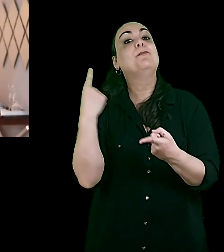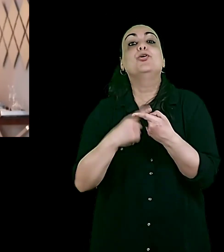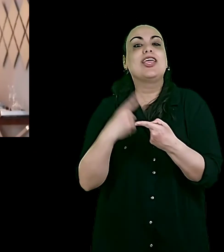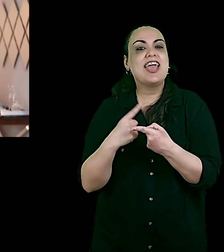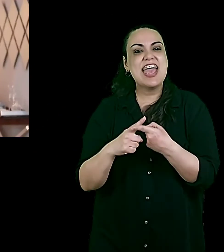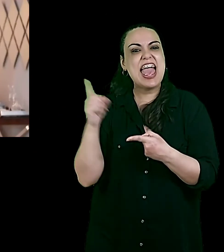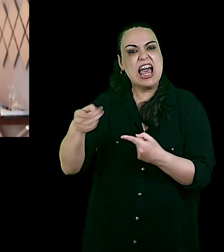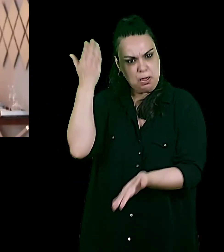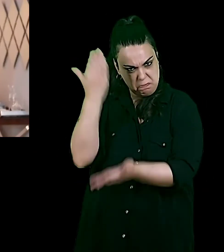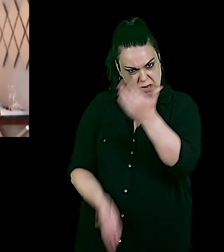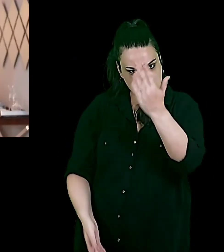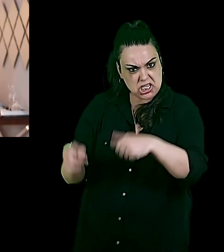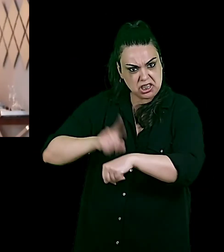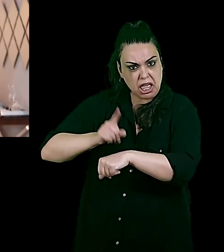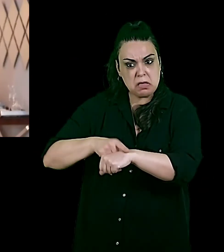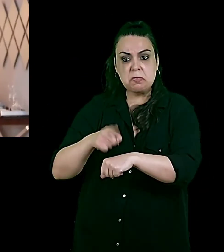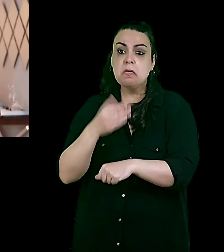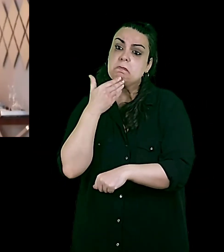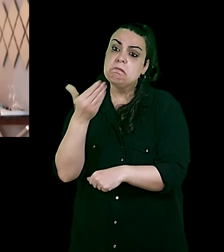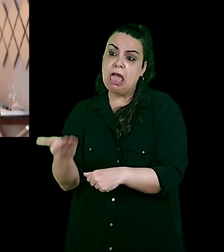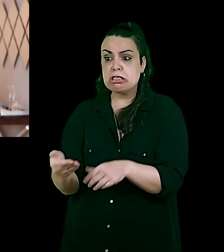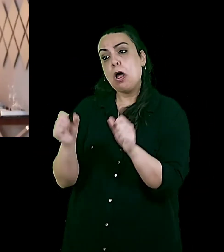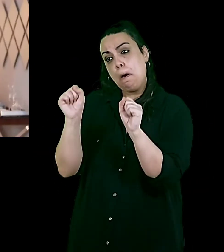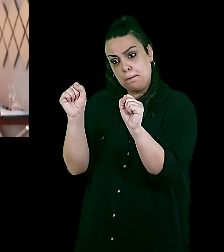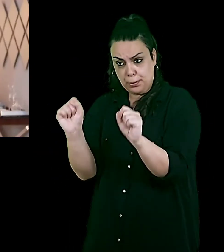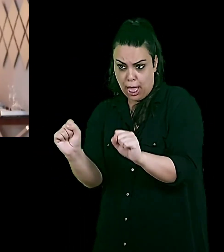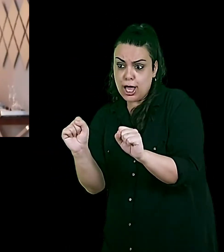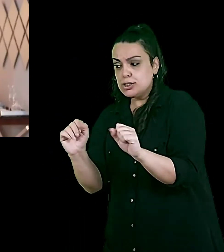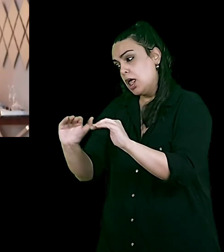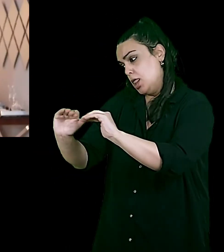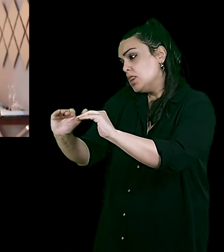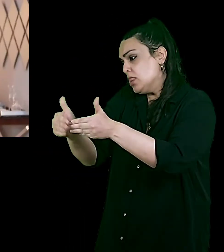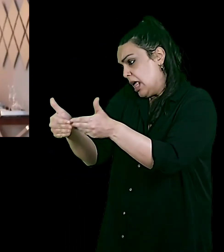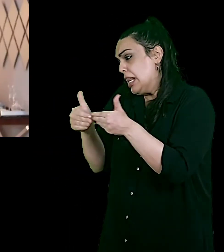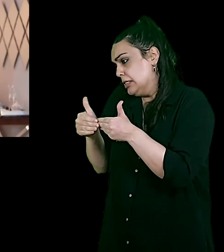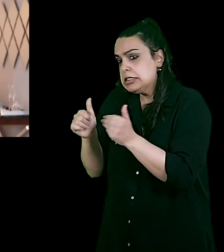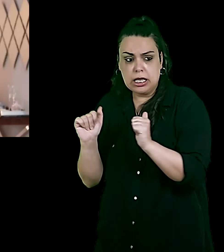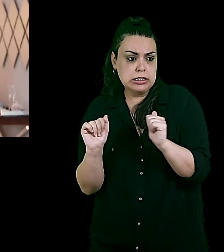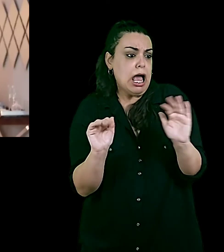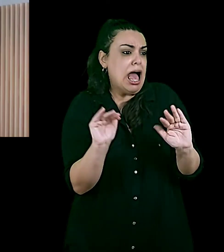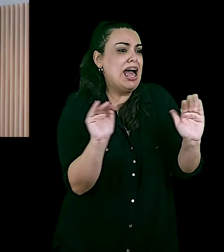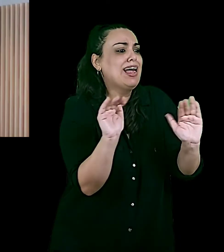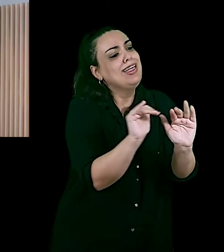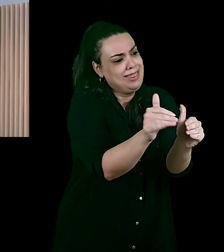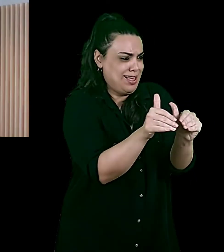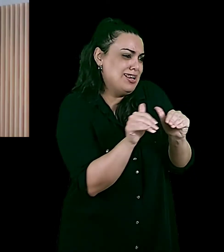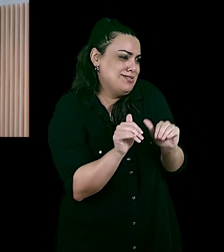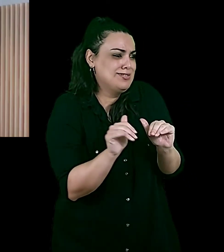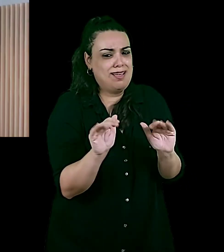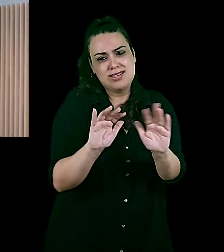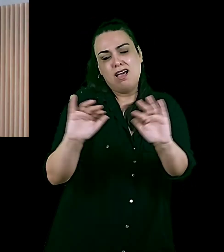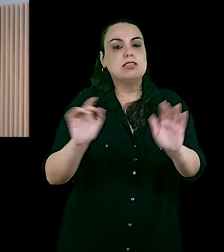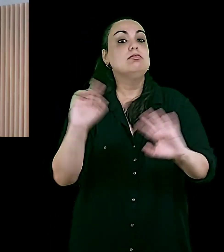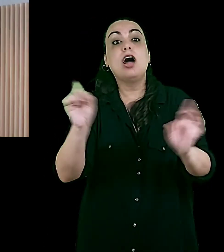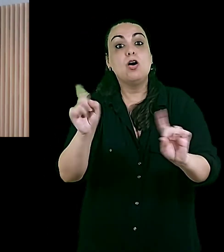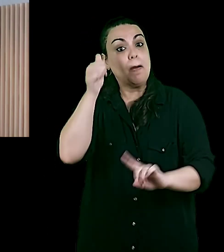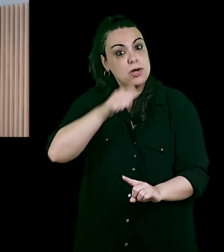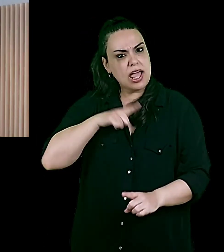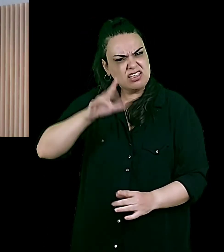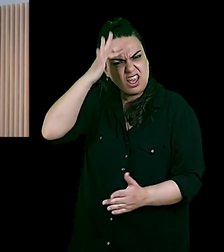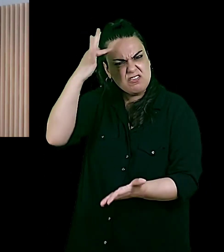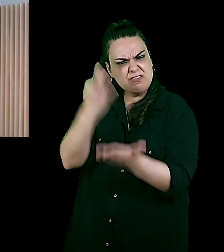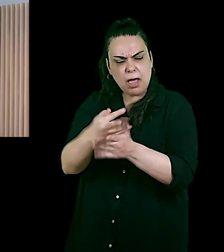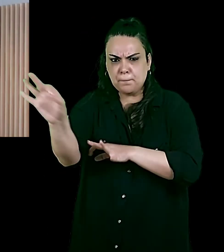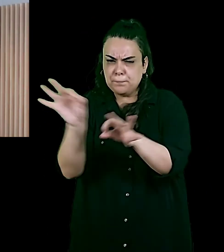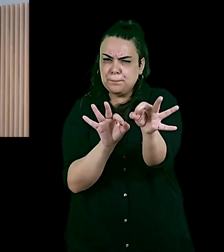não gastou tempo pedindo autorização para usar aquilo que ela sabia que era dela. Ela tinha um plano e esse plano era de